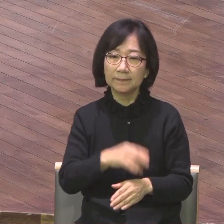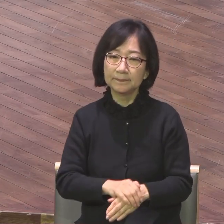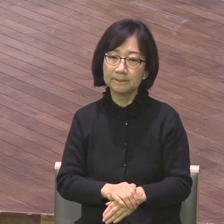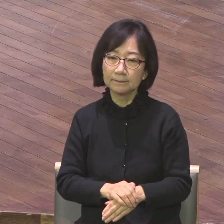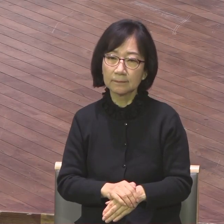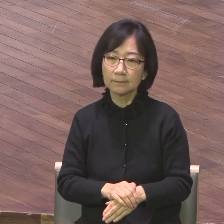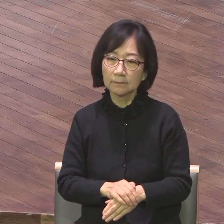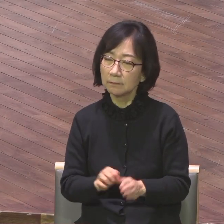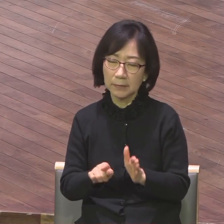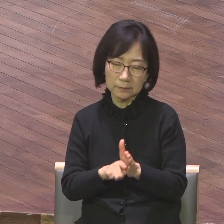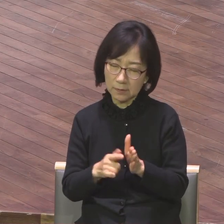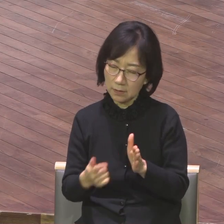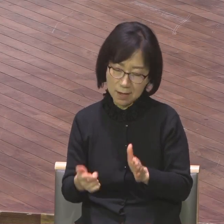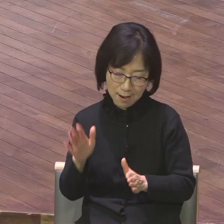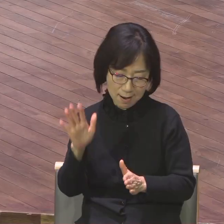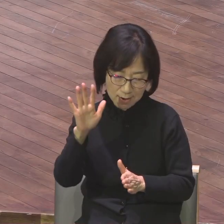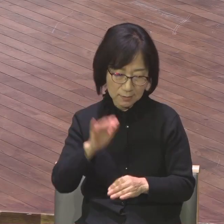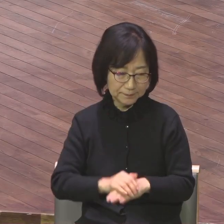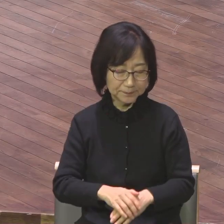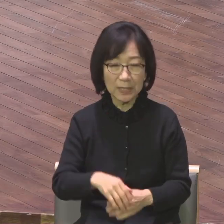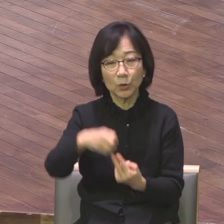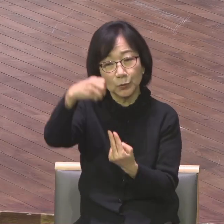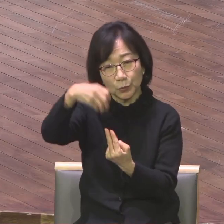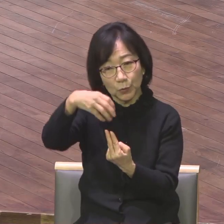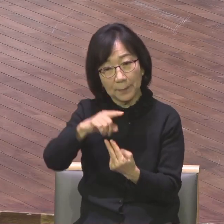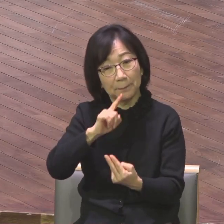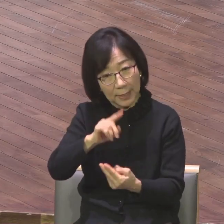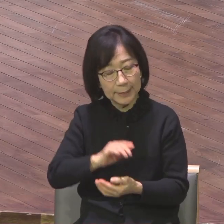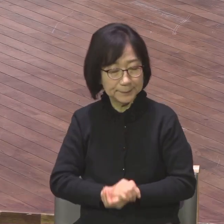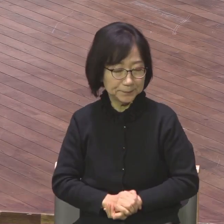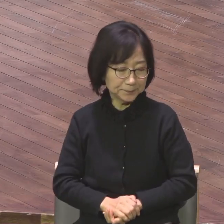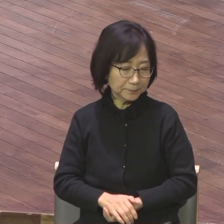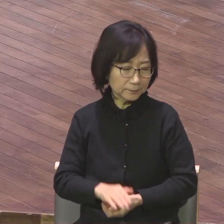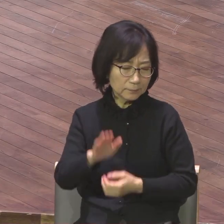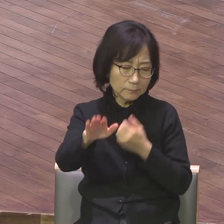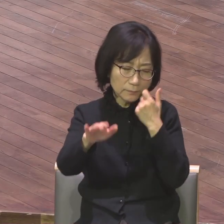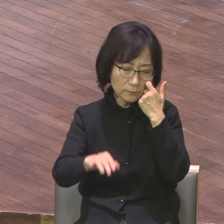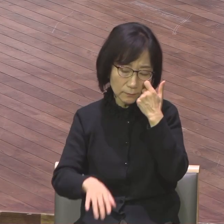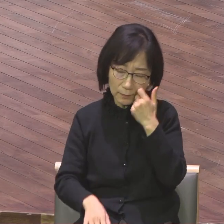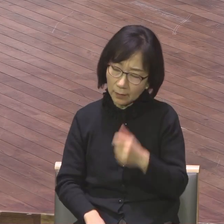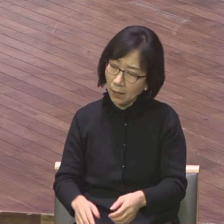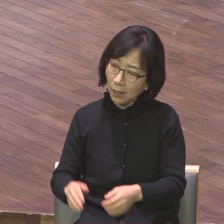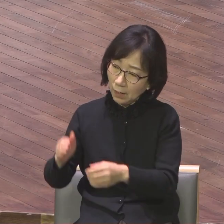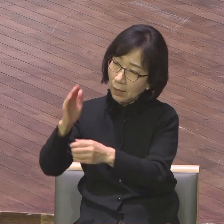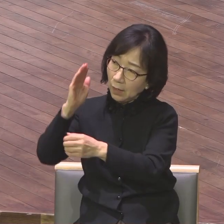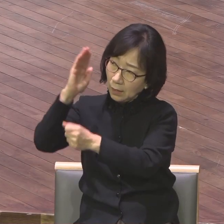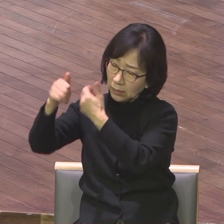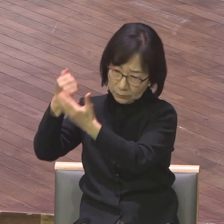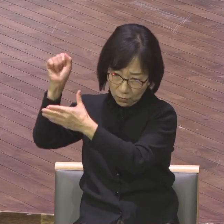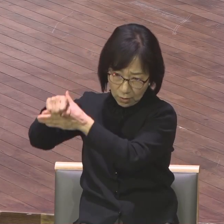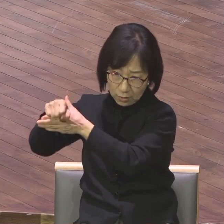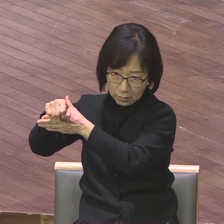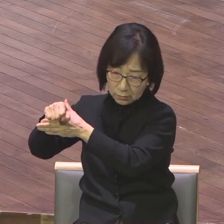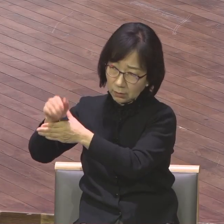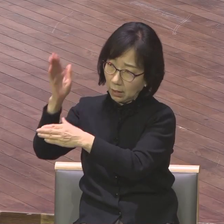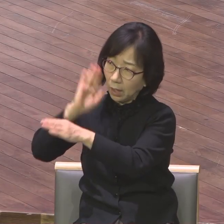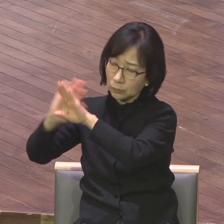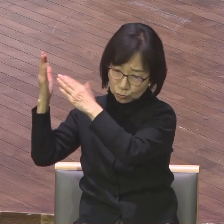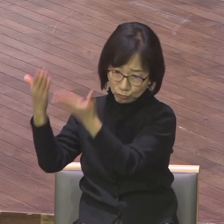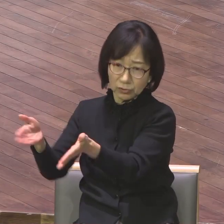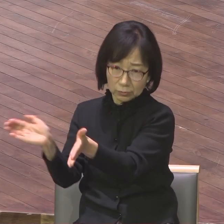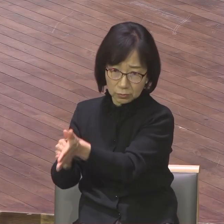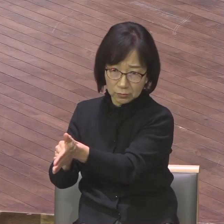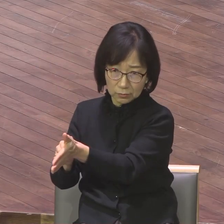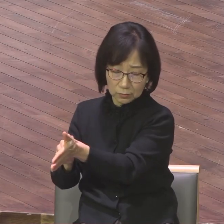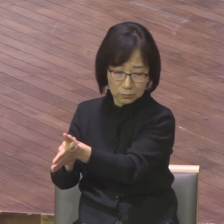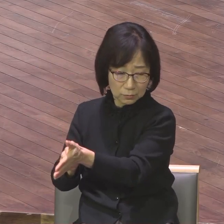27절 봅니다. 요한이 대답하여 이르되 만일 하늘에서 주신 바 아니면 사람이 아무도 받을